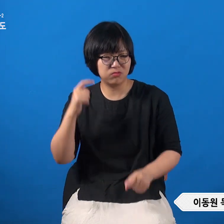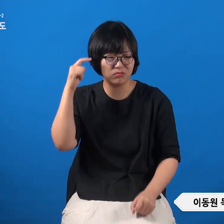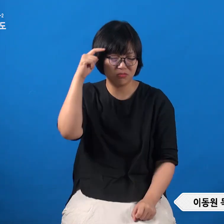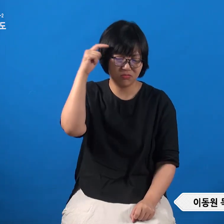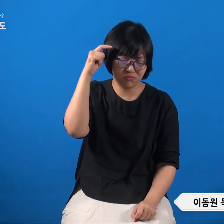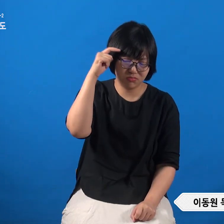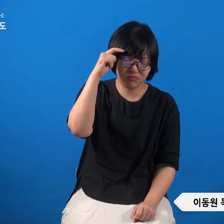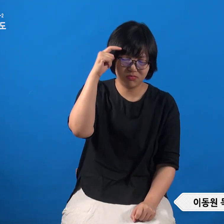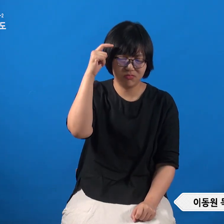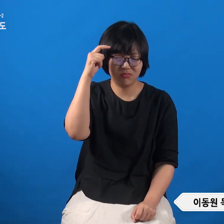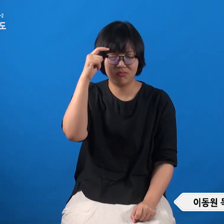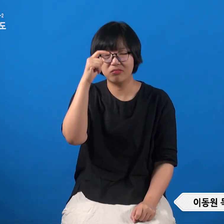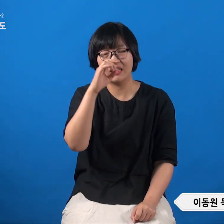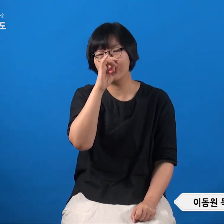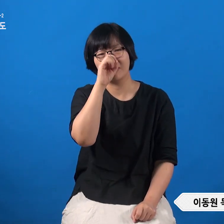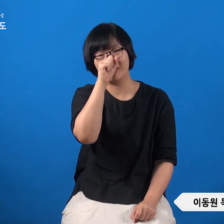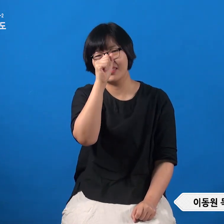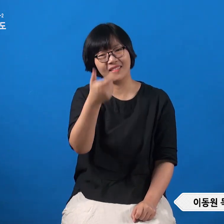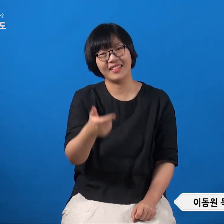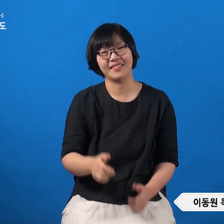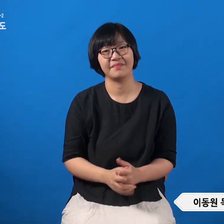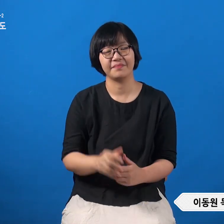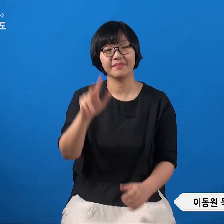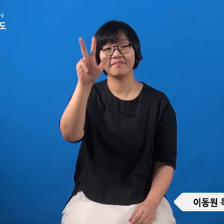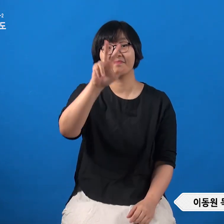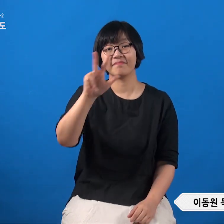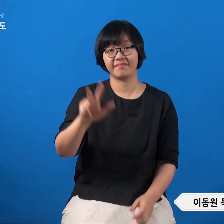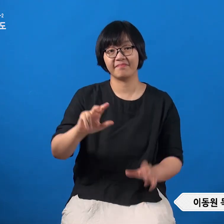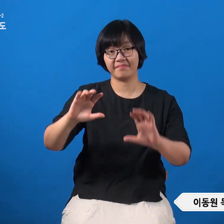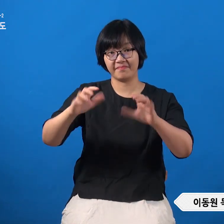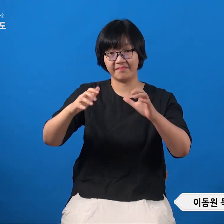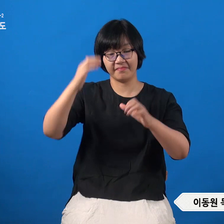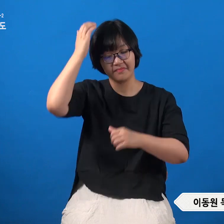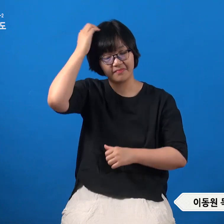저는 이것이 지나간 반만 년 동안 이 한반도에 살아온